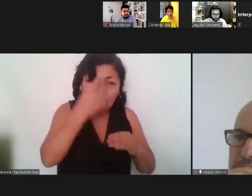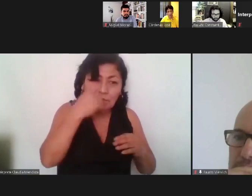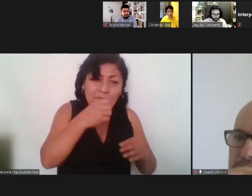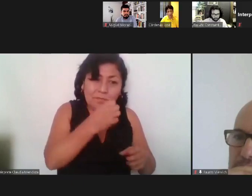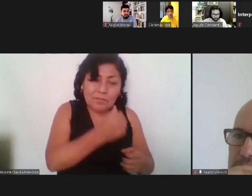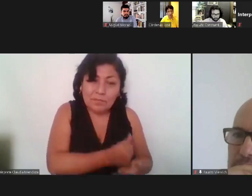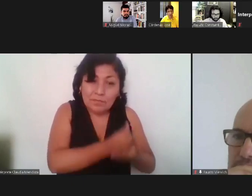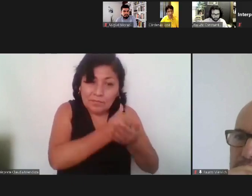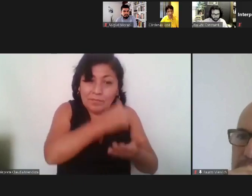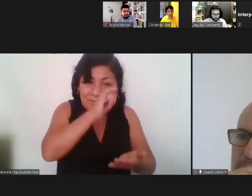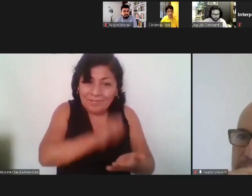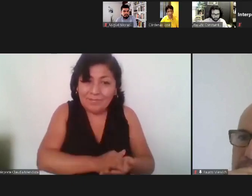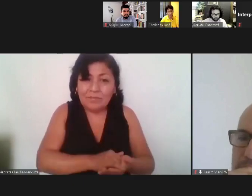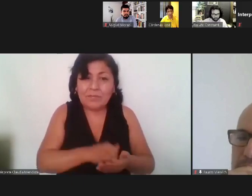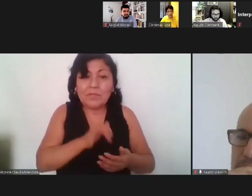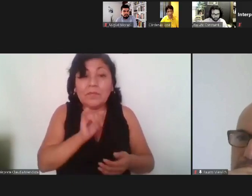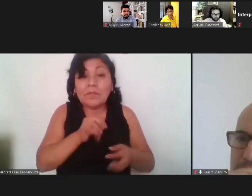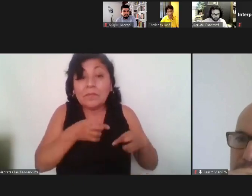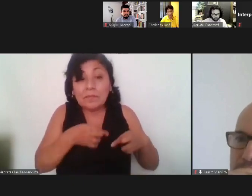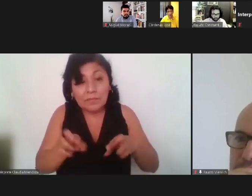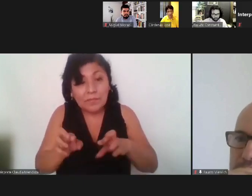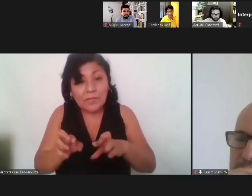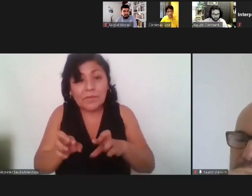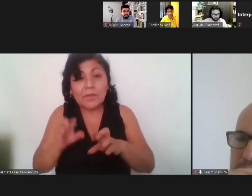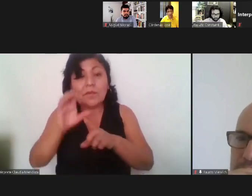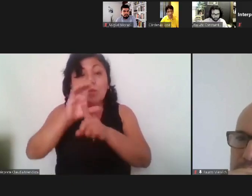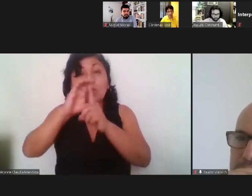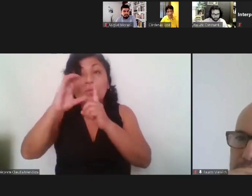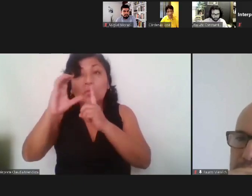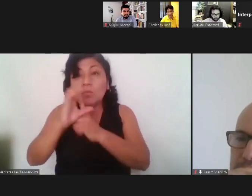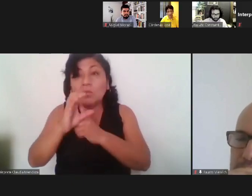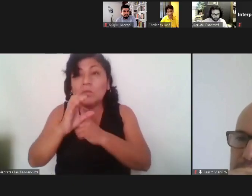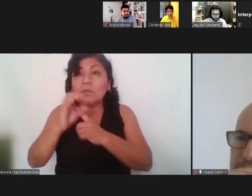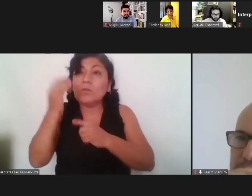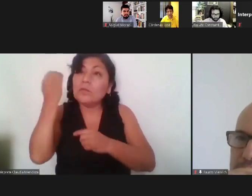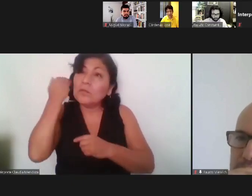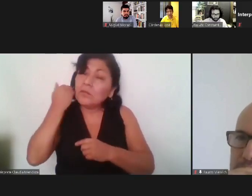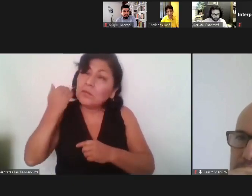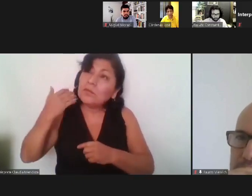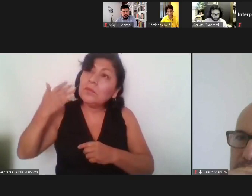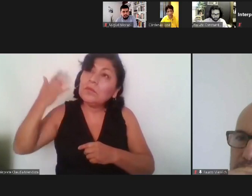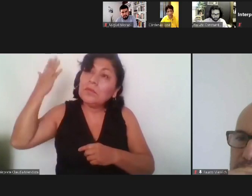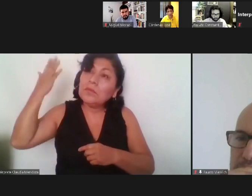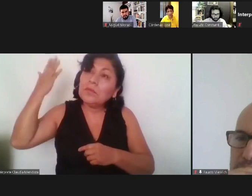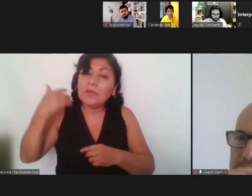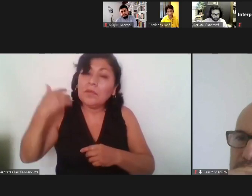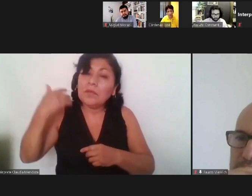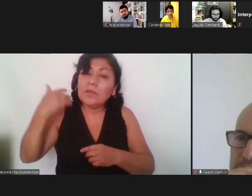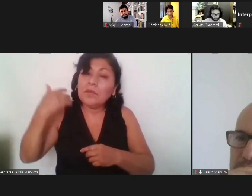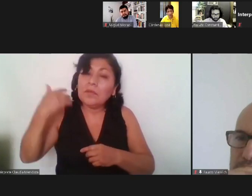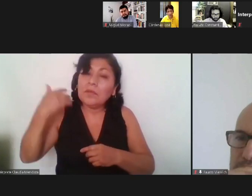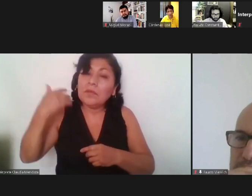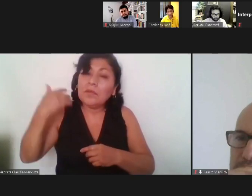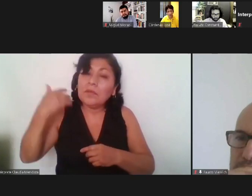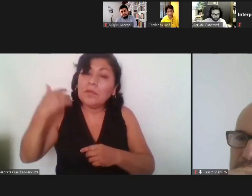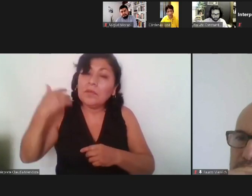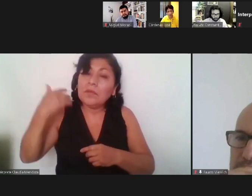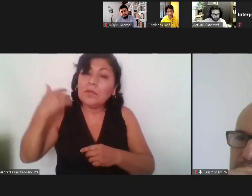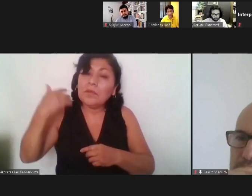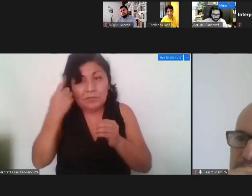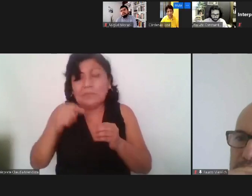la cultura con cierta antigüedad se reactualice para la comunidad de personas con discapacidad, dado